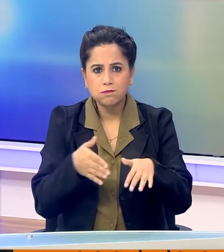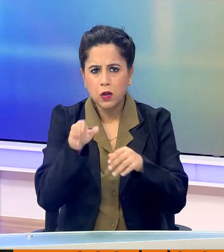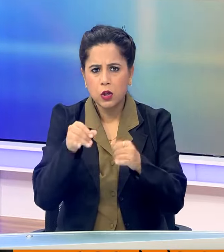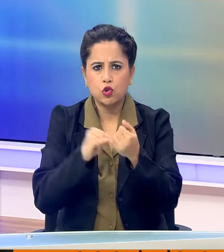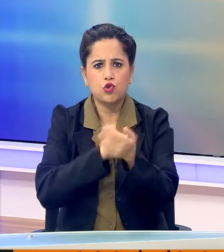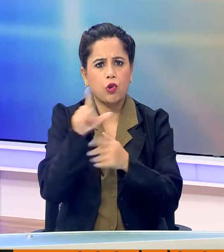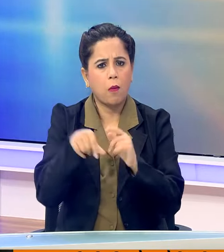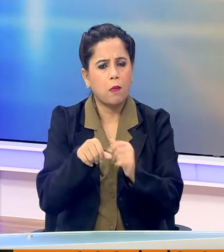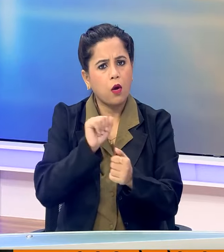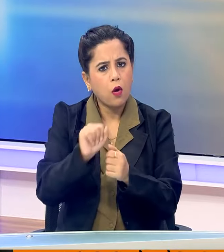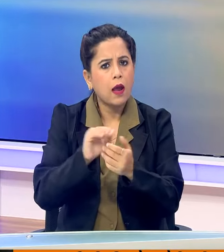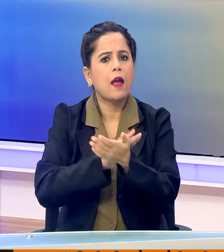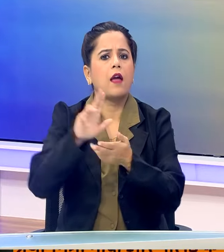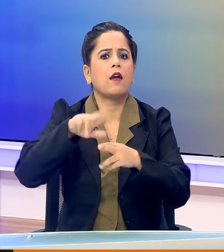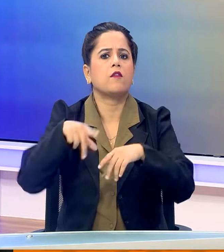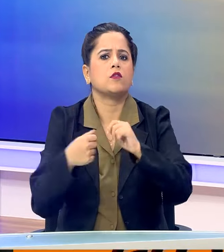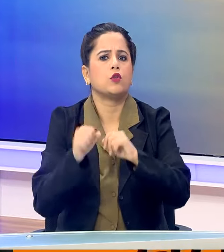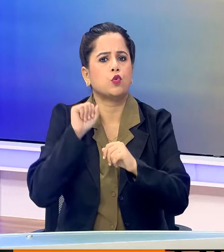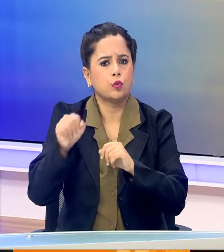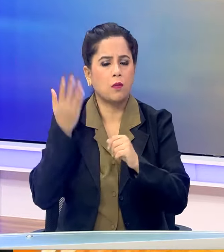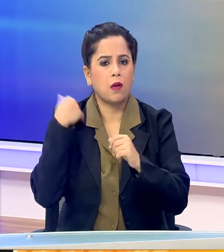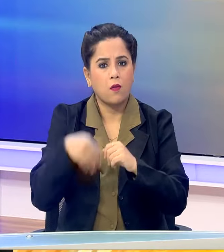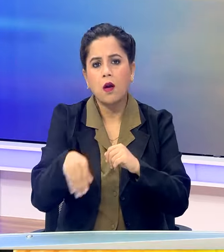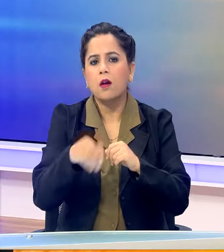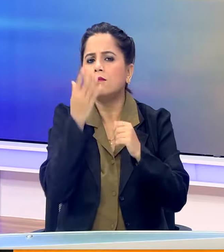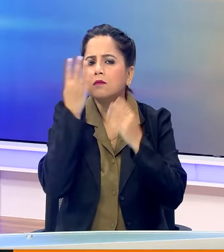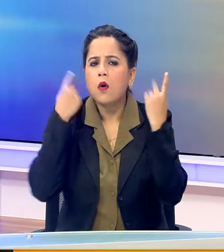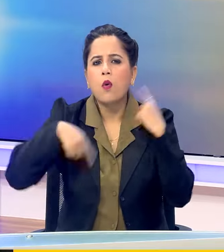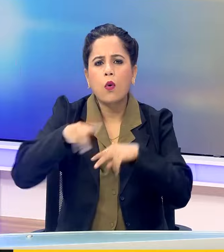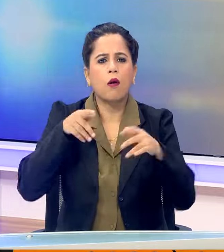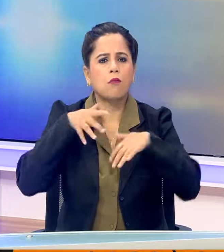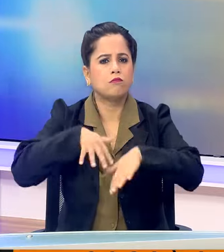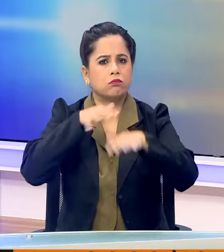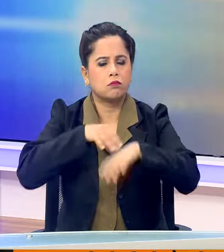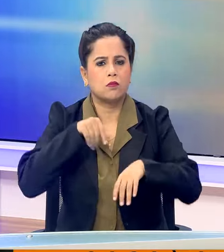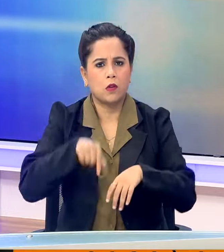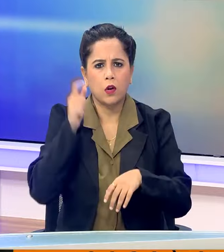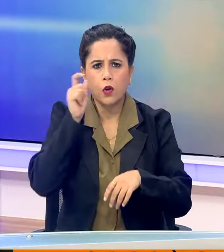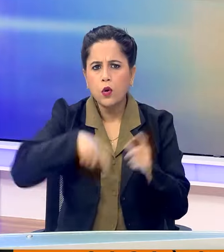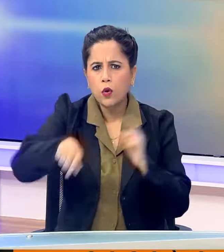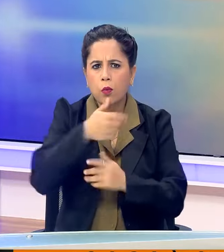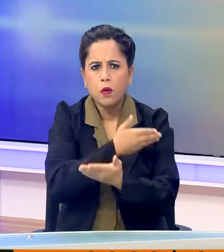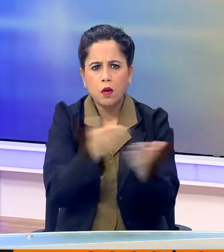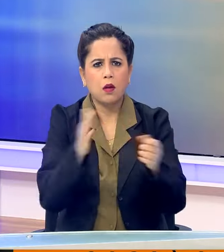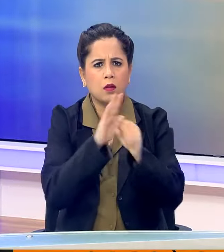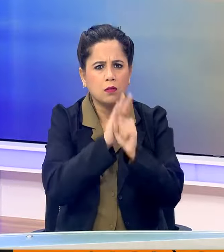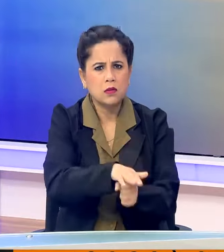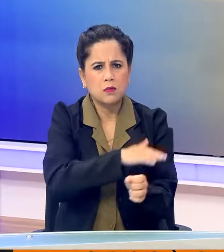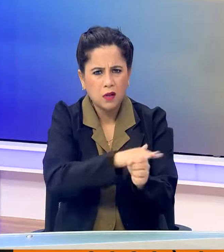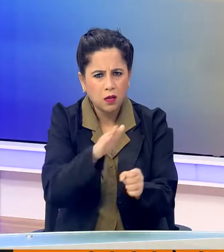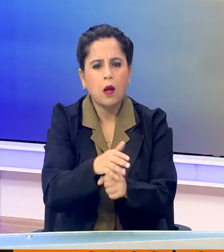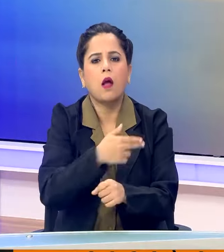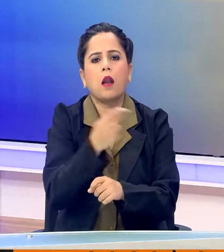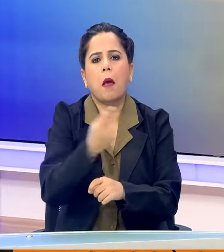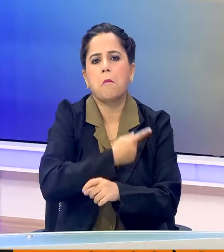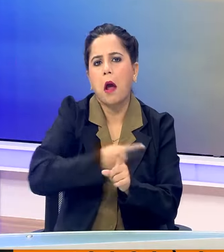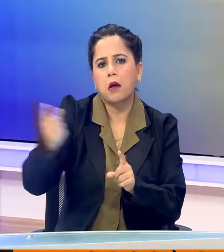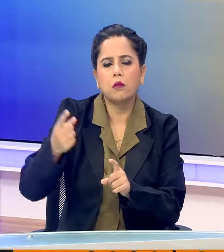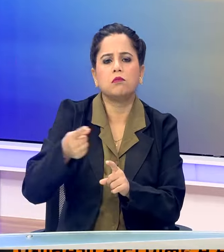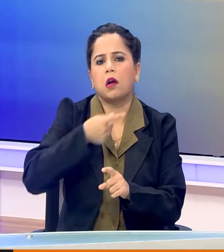चतर में हैफ जत इस्लाम रैली के दौरान मानवता के खिलाफ अपराध और नर संघार करने का आरोप लगाया